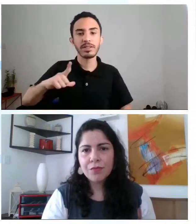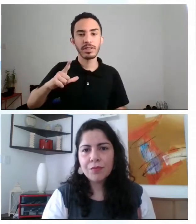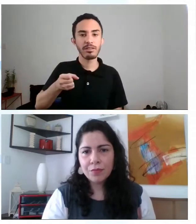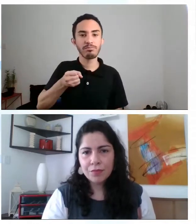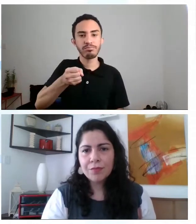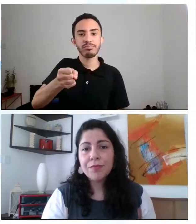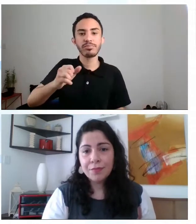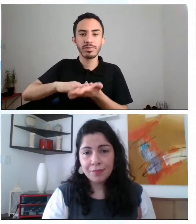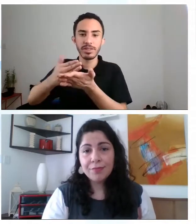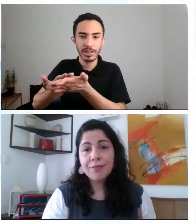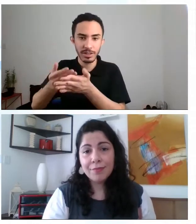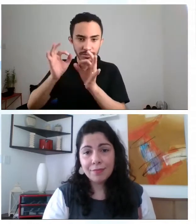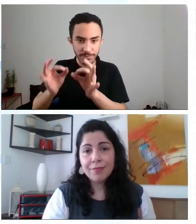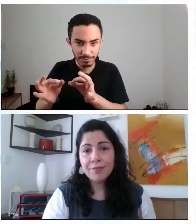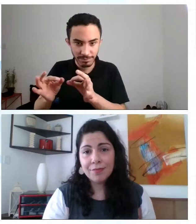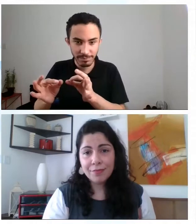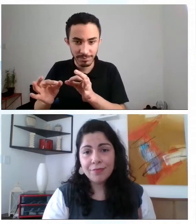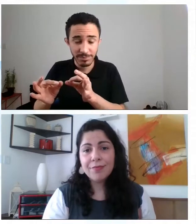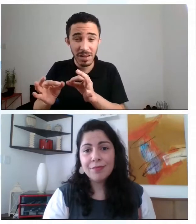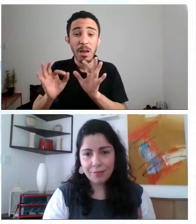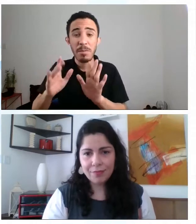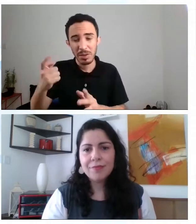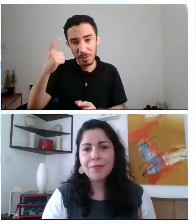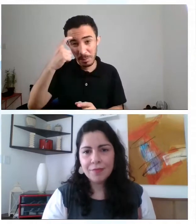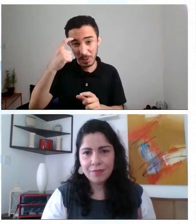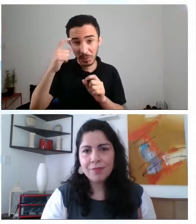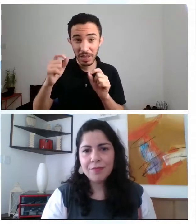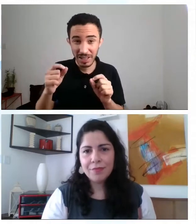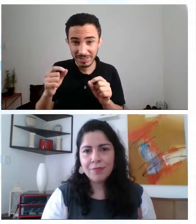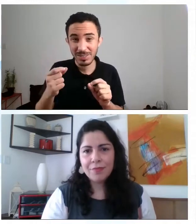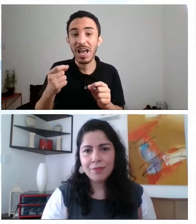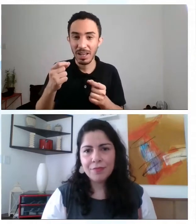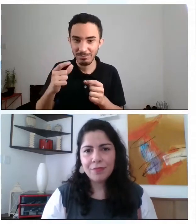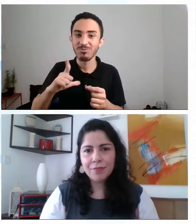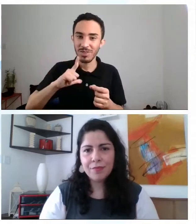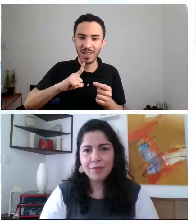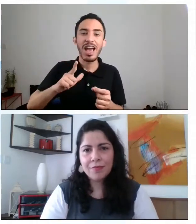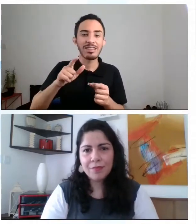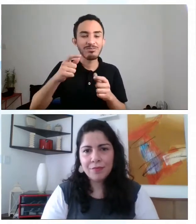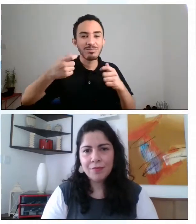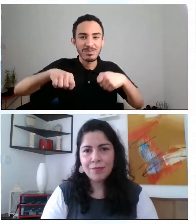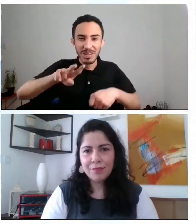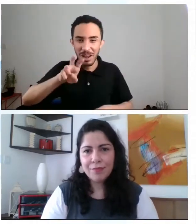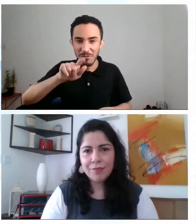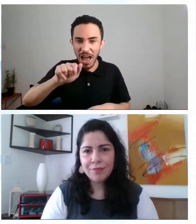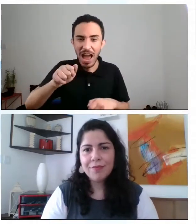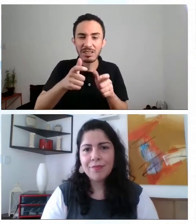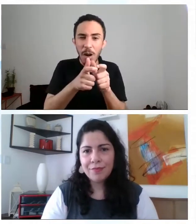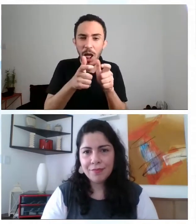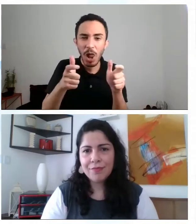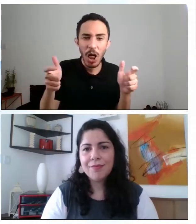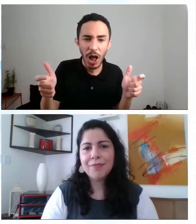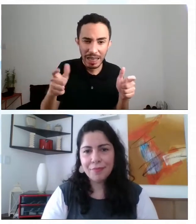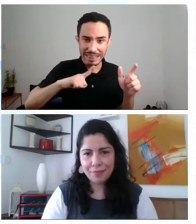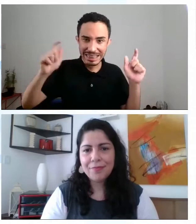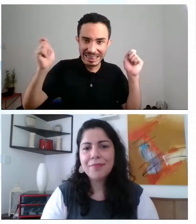né? O que eu imagino que essa demanda seja altíssima. Dá conta? Como é que é?